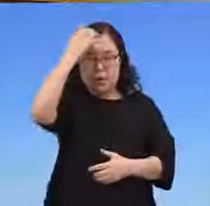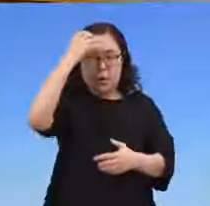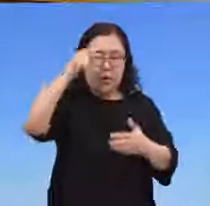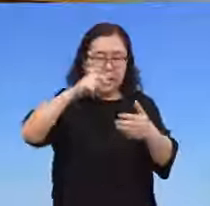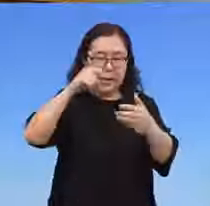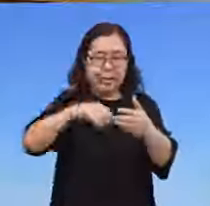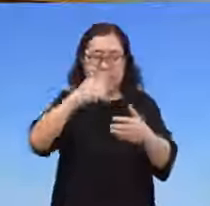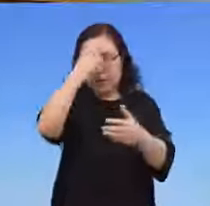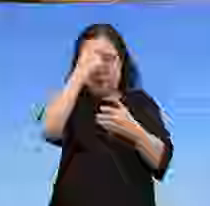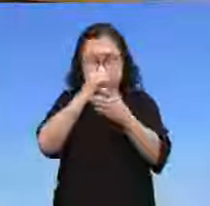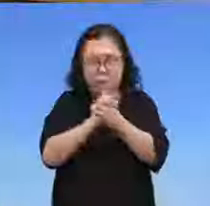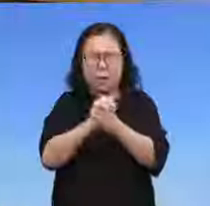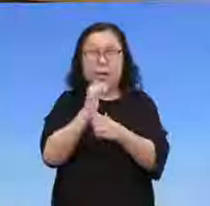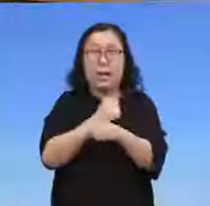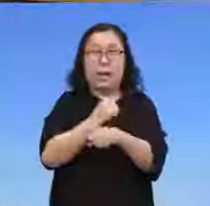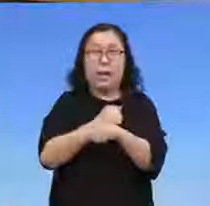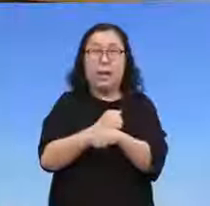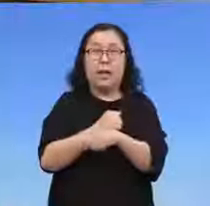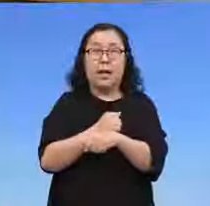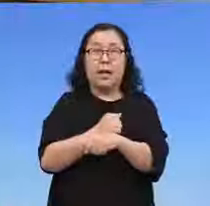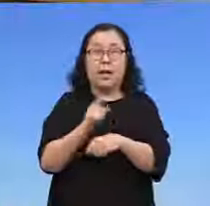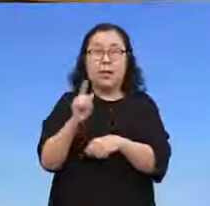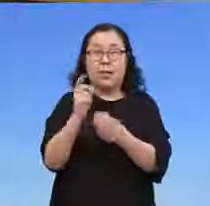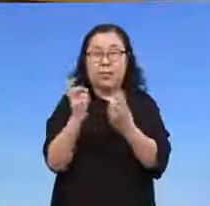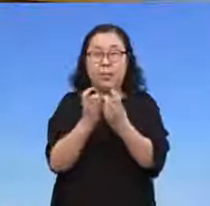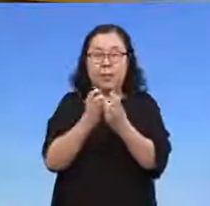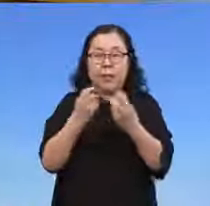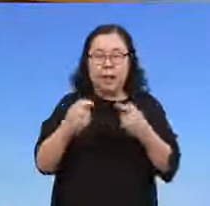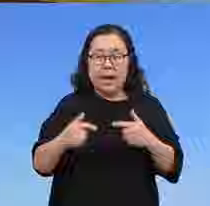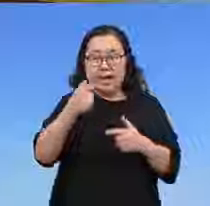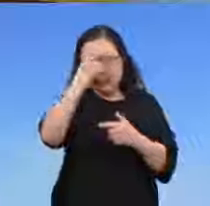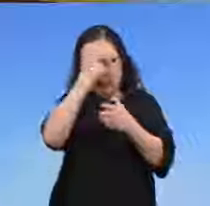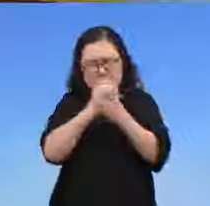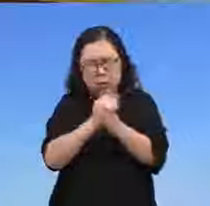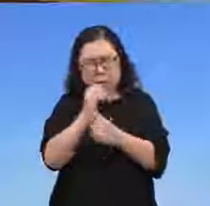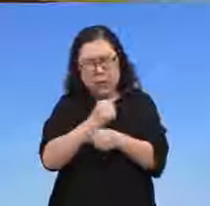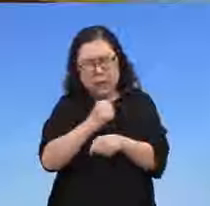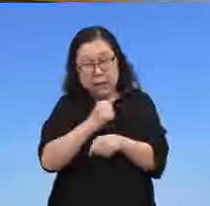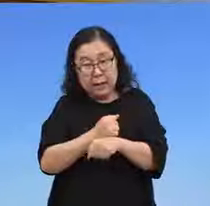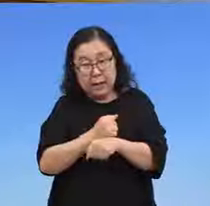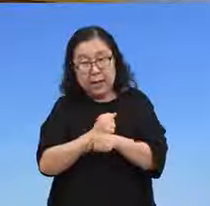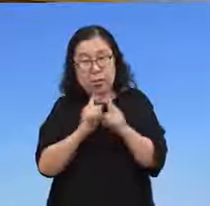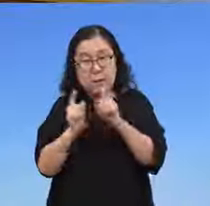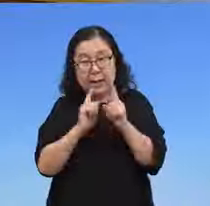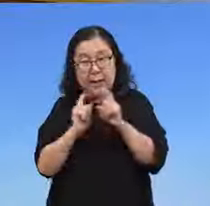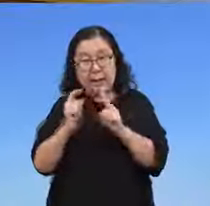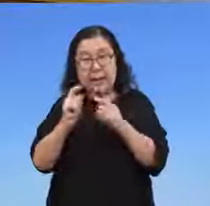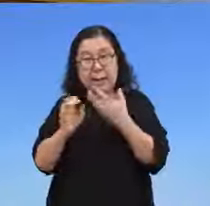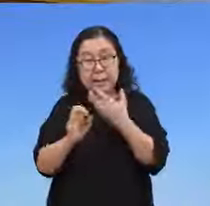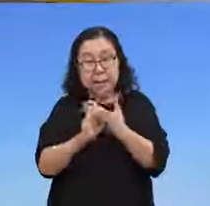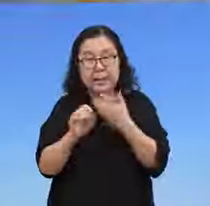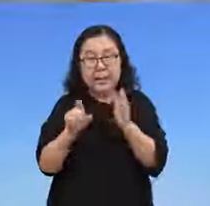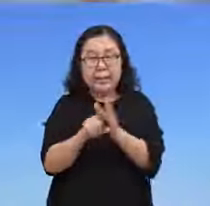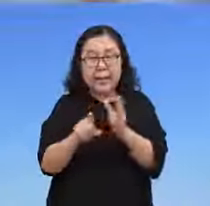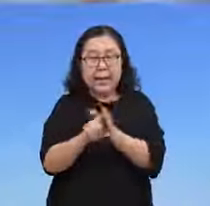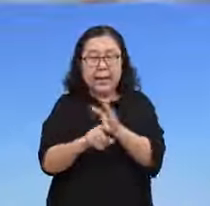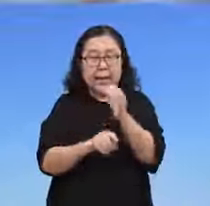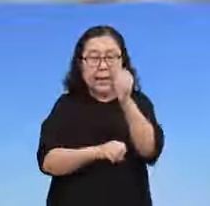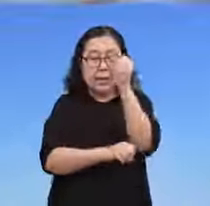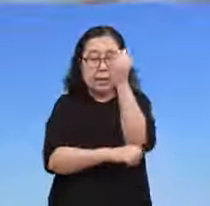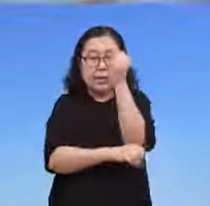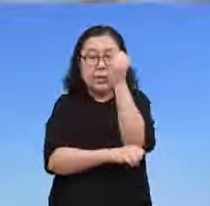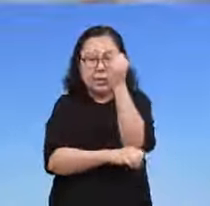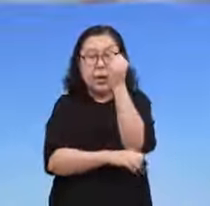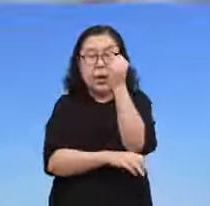기도하고. 어떻게 항상 기도하느냐고 이렇게 말하시는 분이 계시면요, 신앙의 초보입니다. 금요일